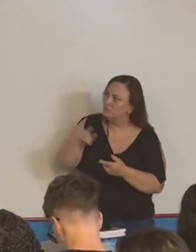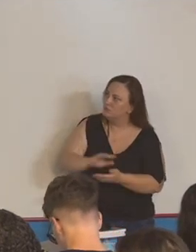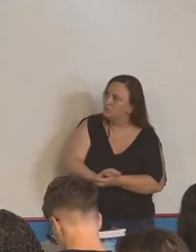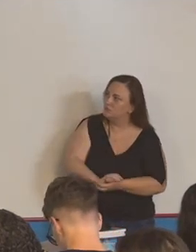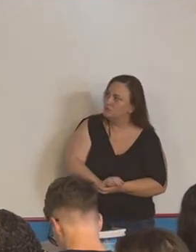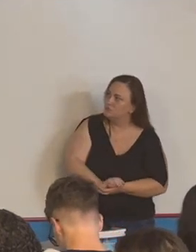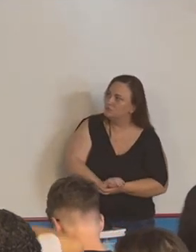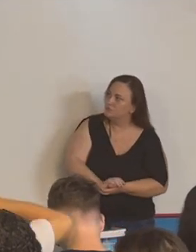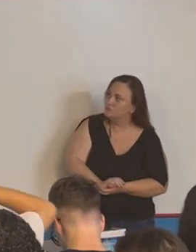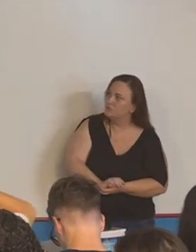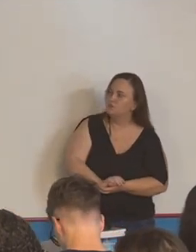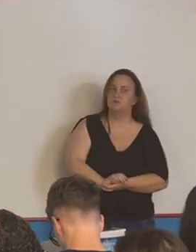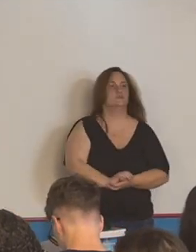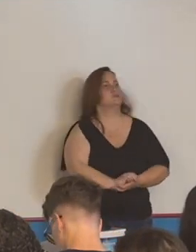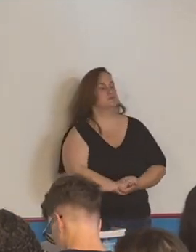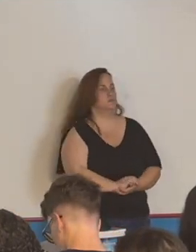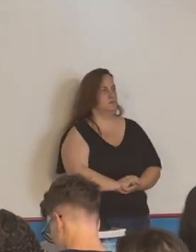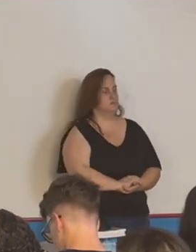7.